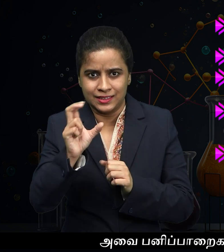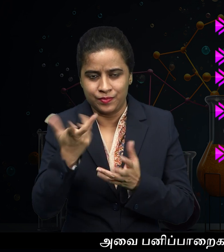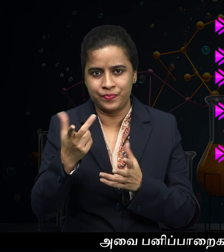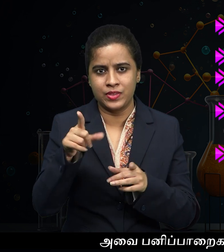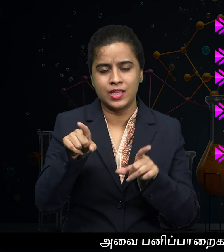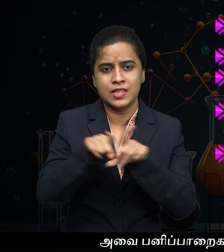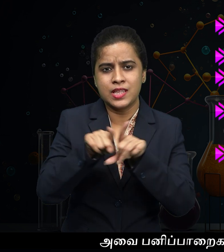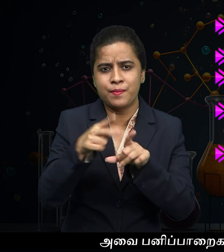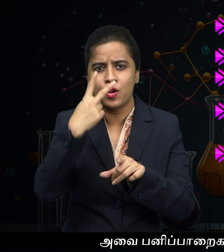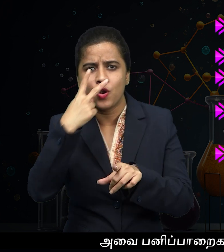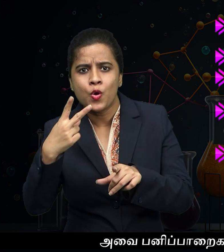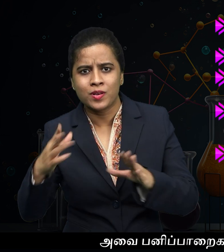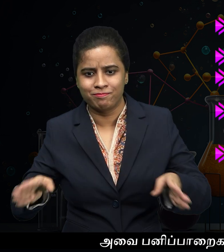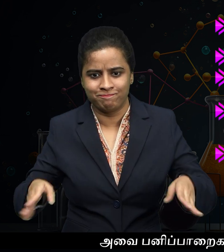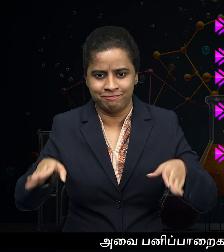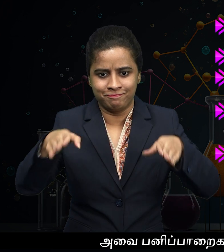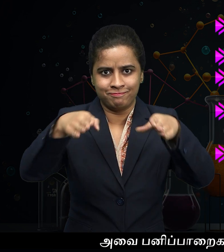போல தோற்றமளிக்கின்றன.